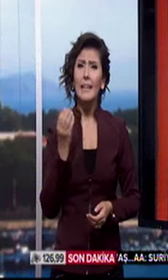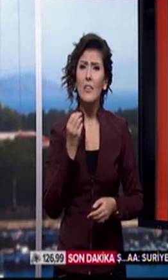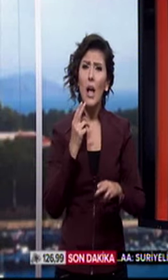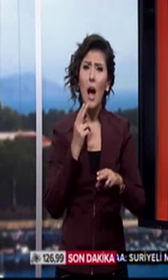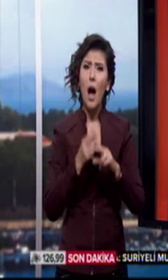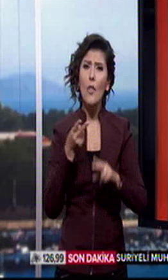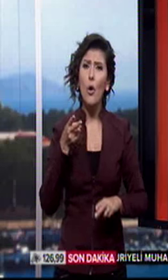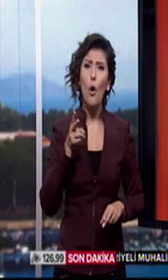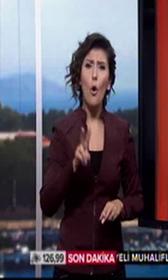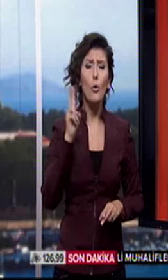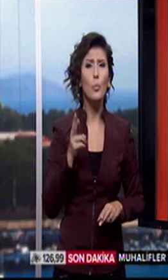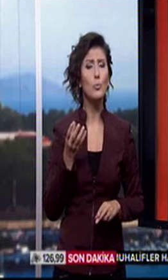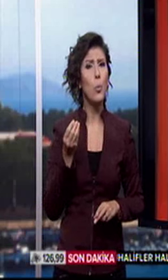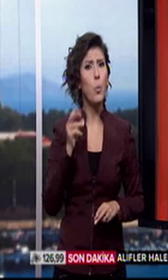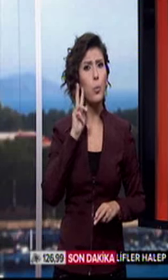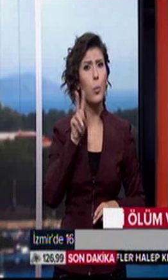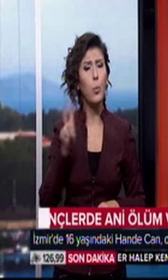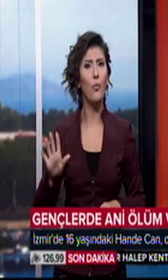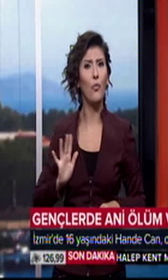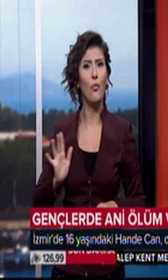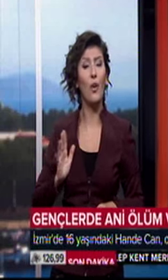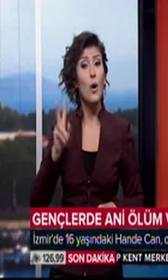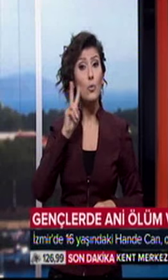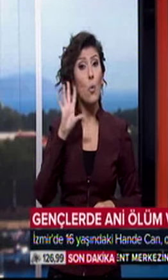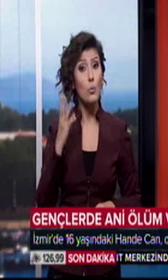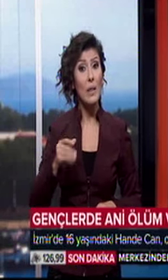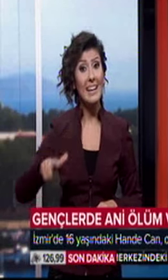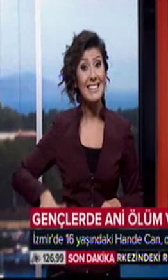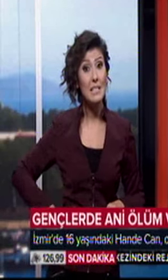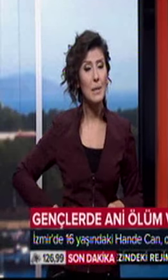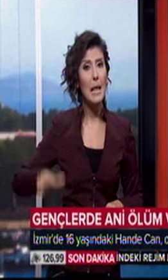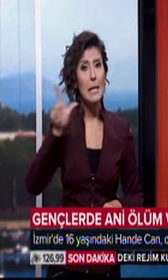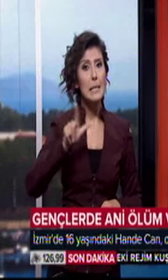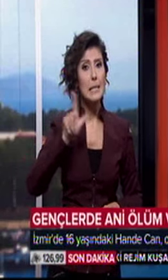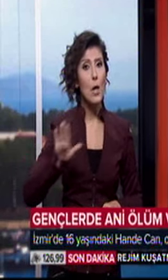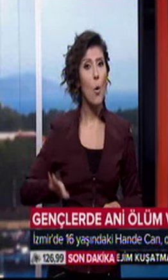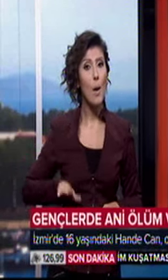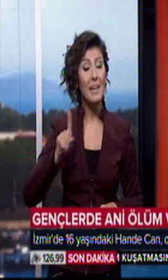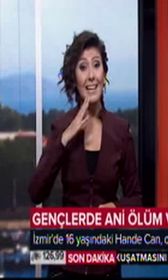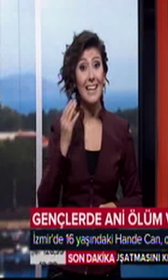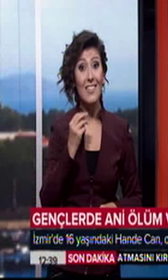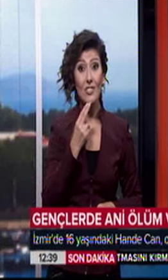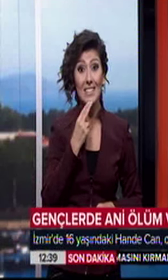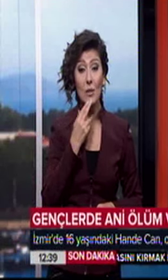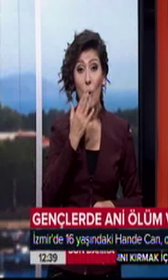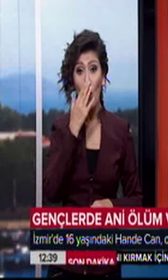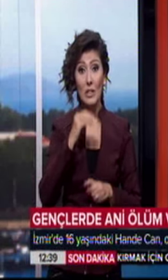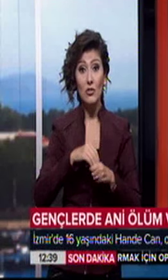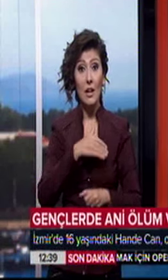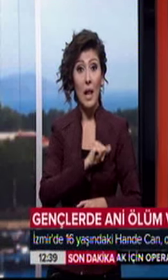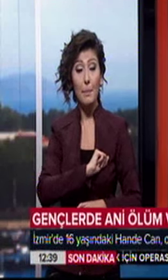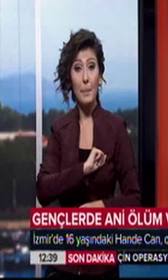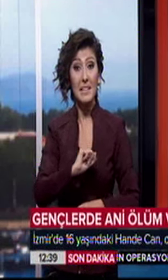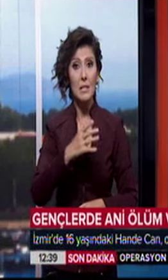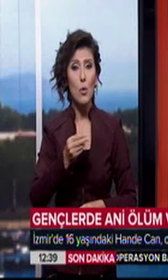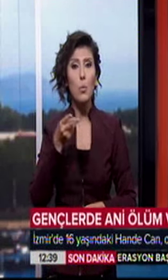Gençlerde ani ölüm vakalarına sık rastlanır oldu. Son olarak İzmir'de lise öğrencisi bir genç kız okulda kalp